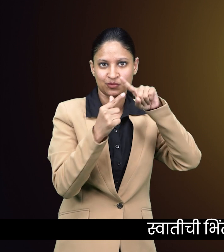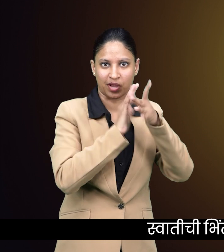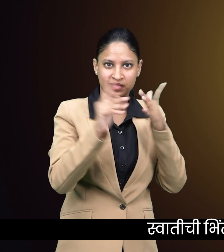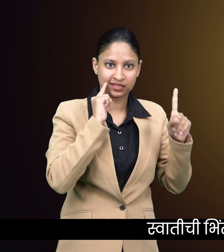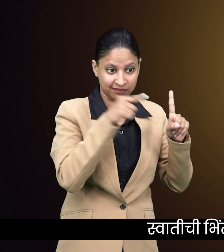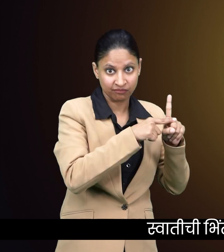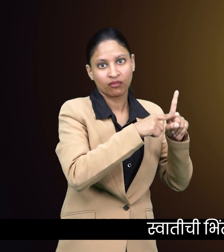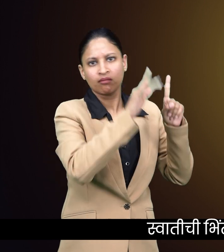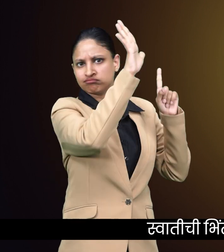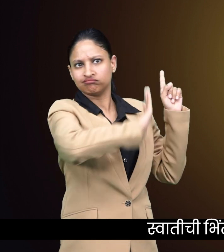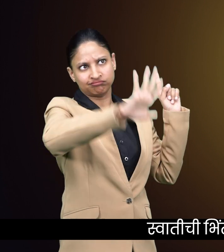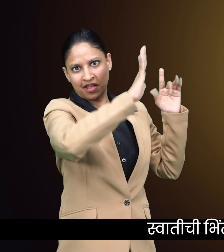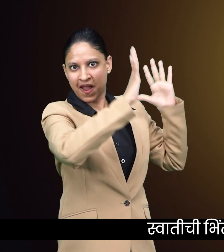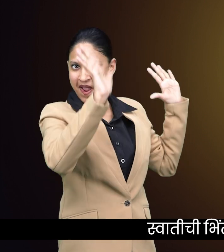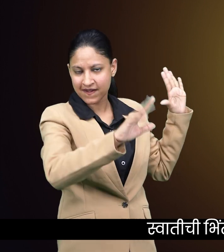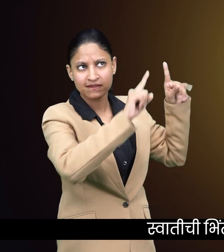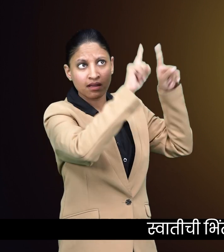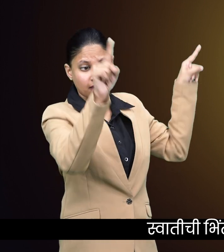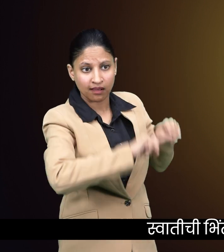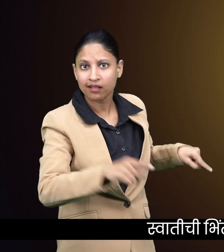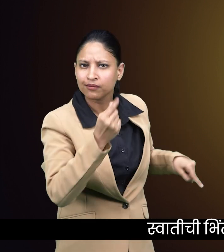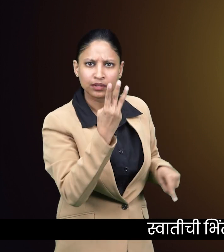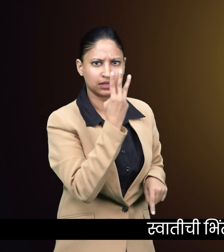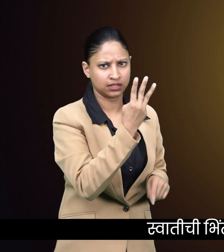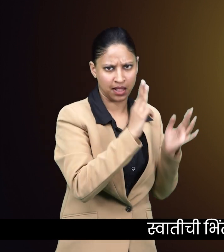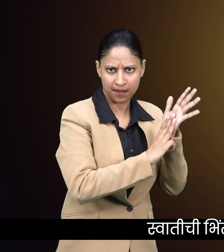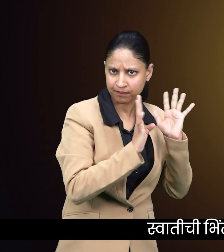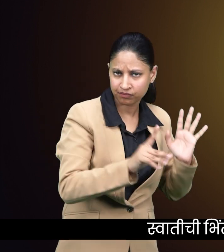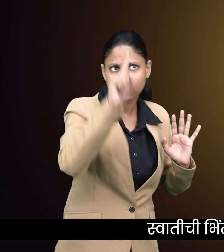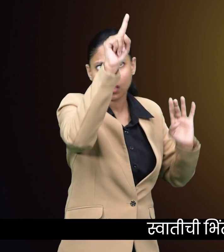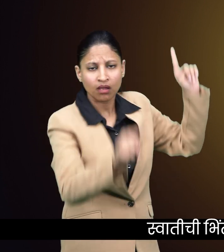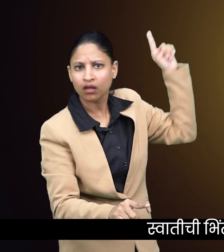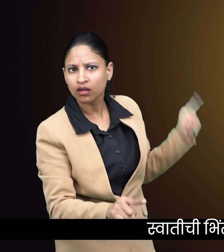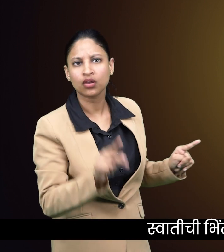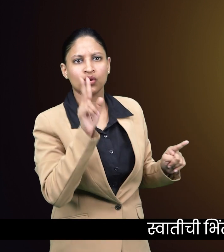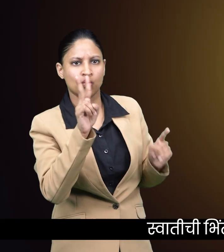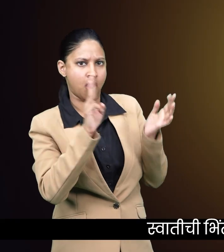स्वातीची भिंत 3 मीटर लांब आणि 2 मीटर उंच आहे.